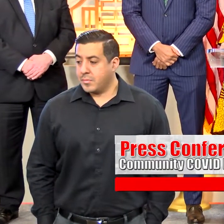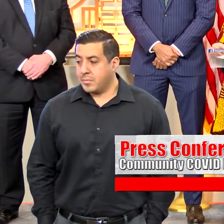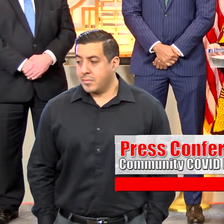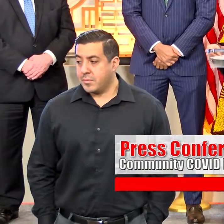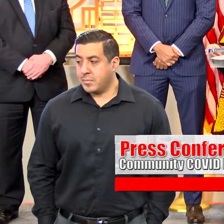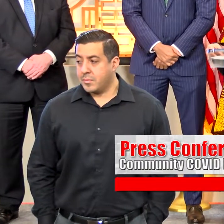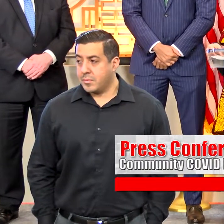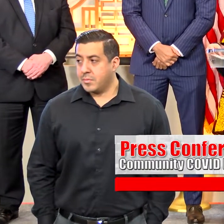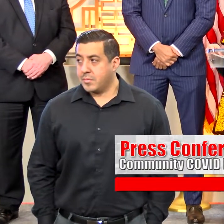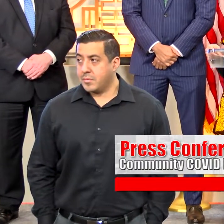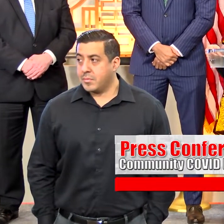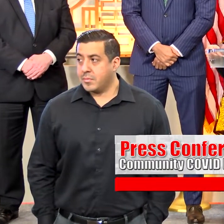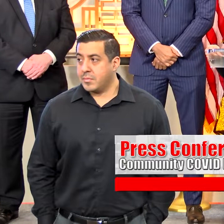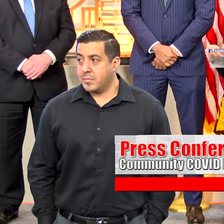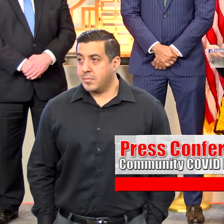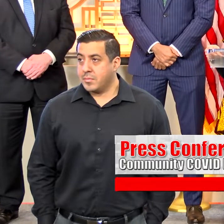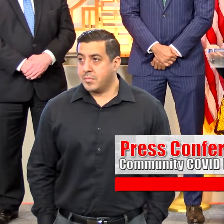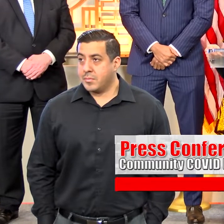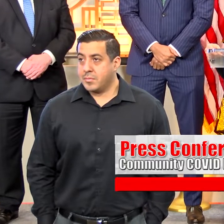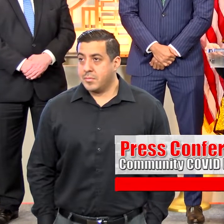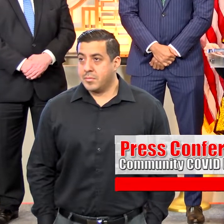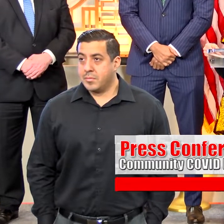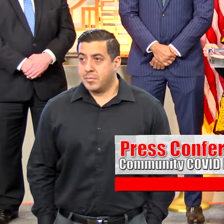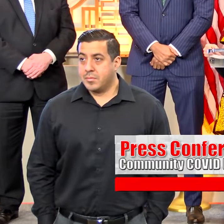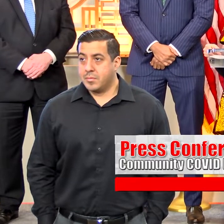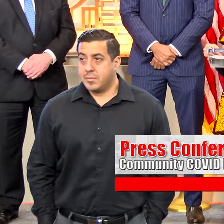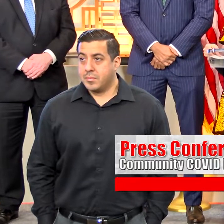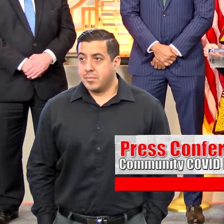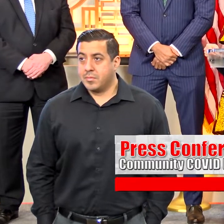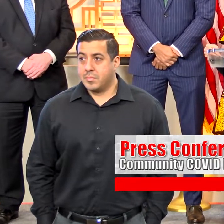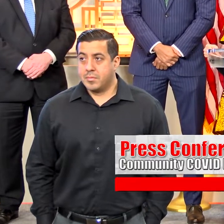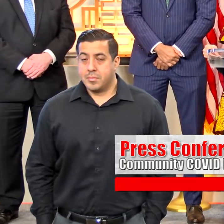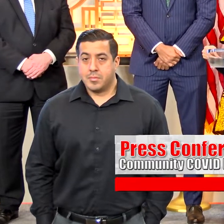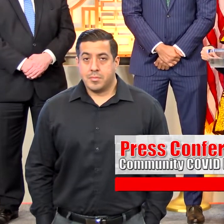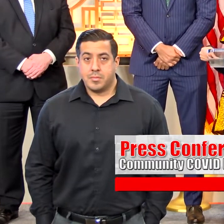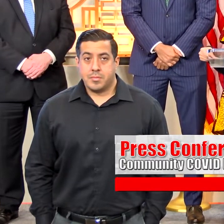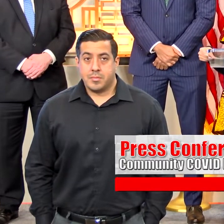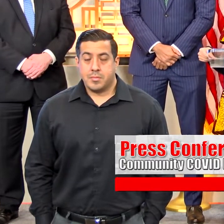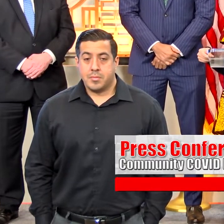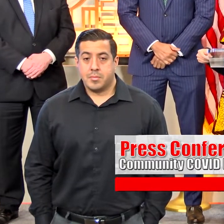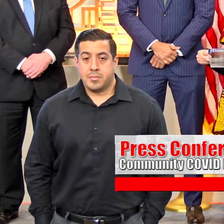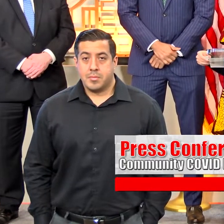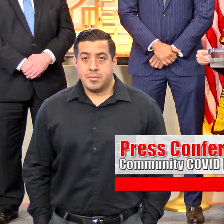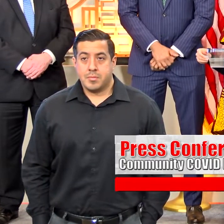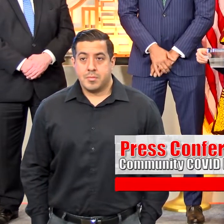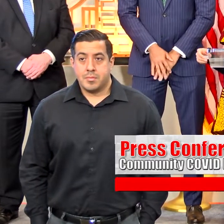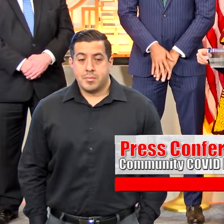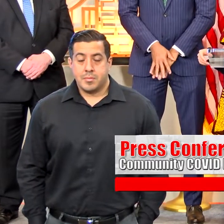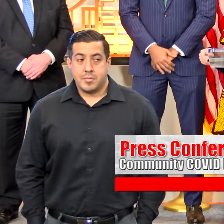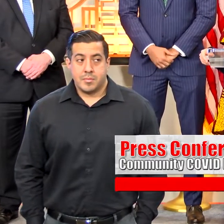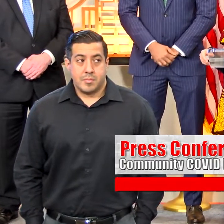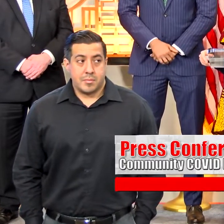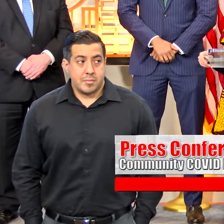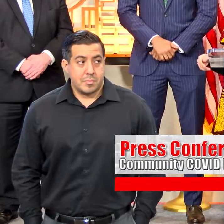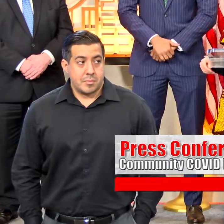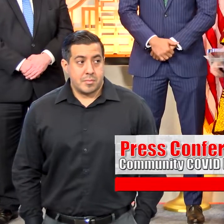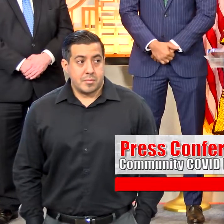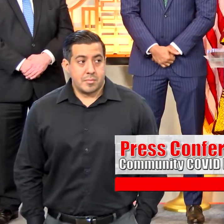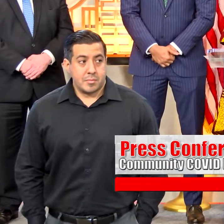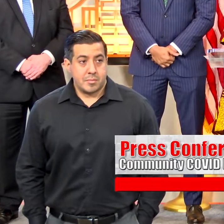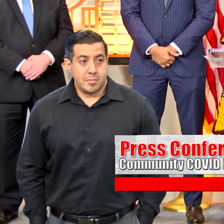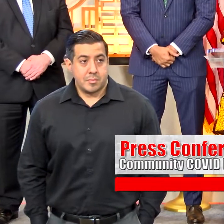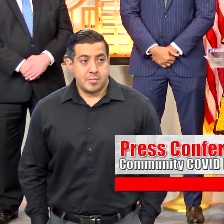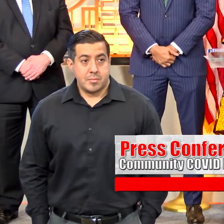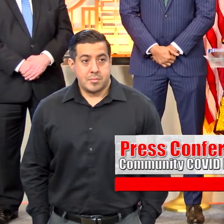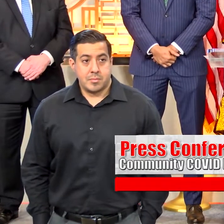Desde en el 2020, junio de 2020, nos pusimos una meta de apoyar a